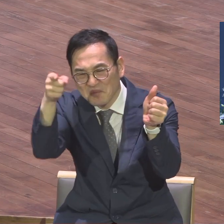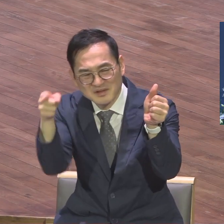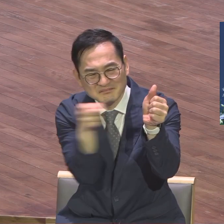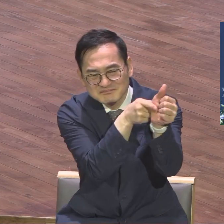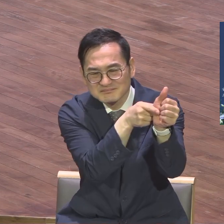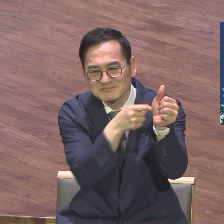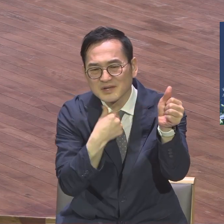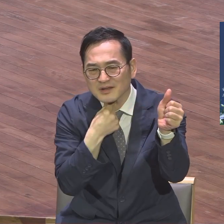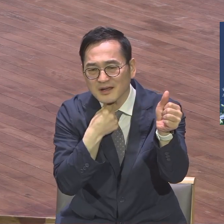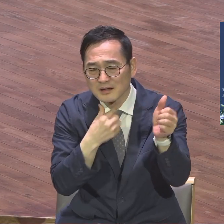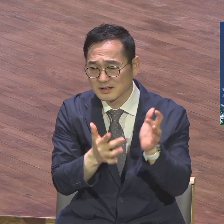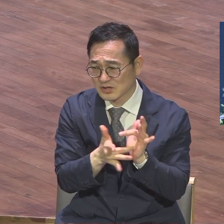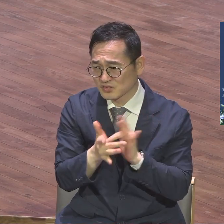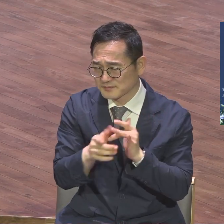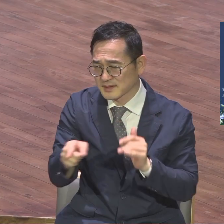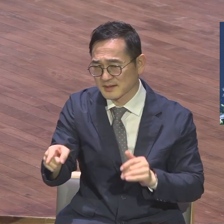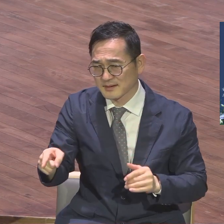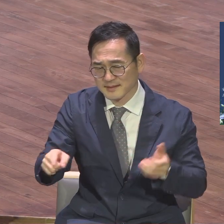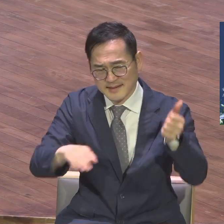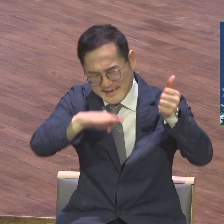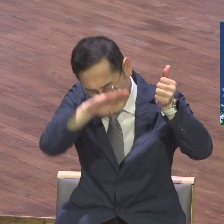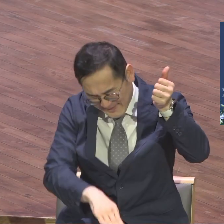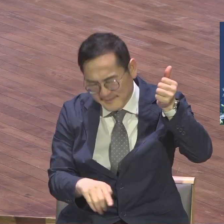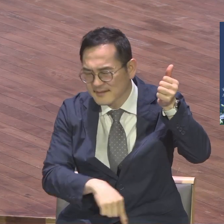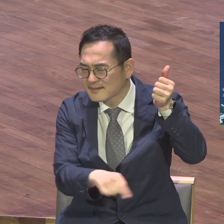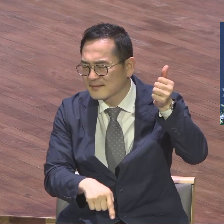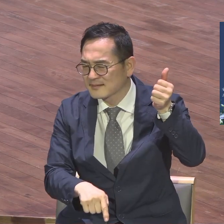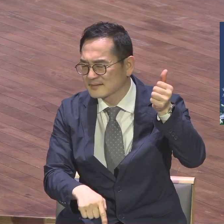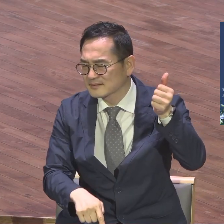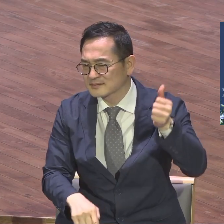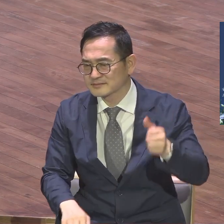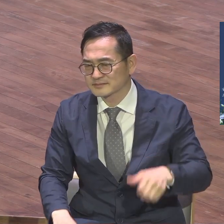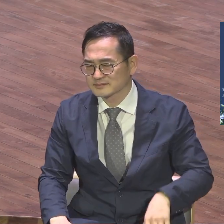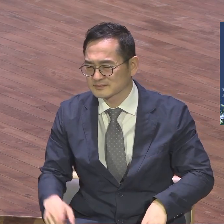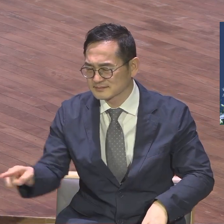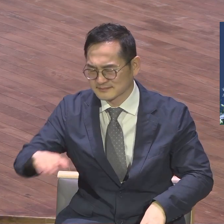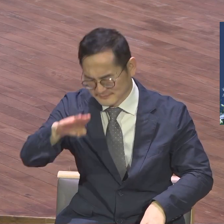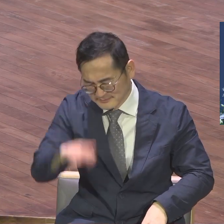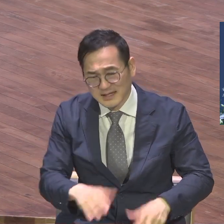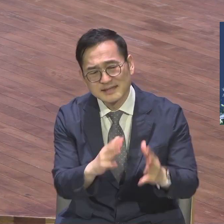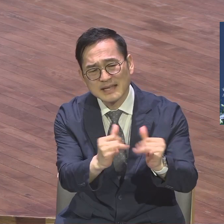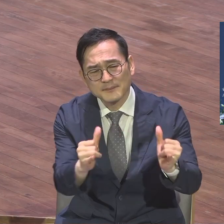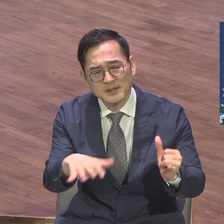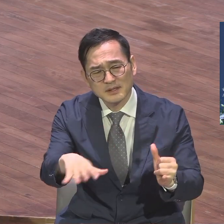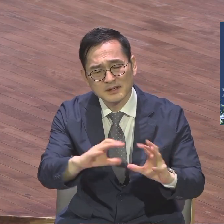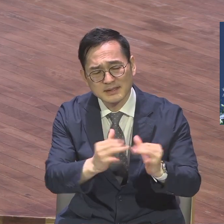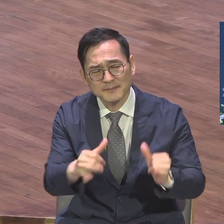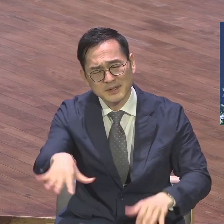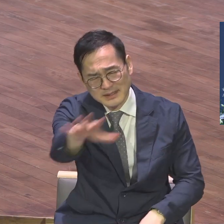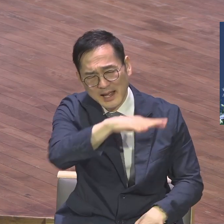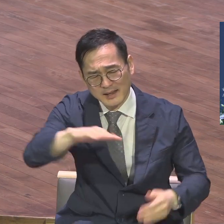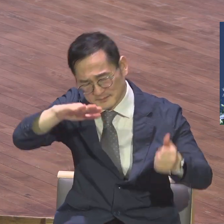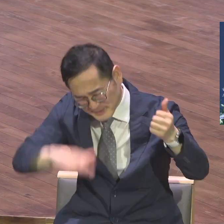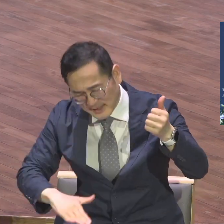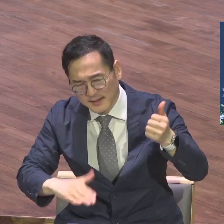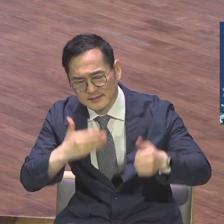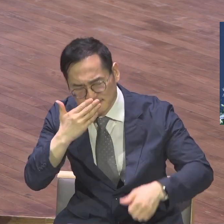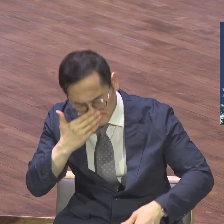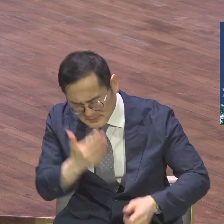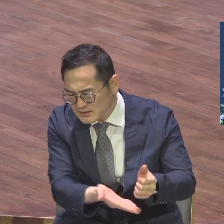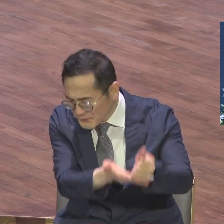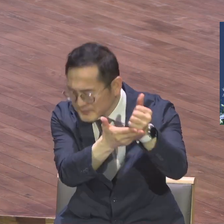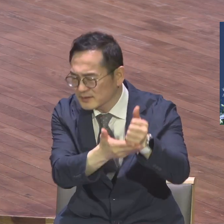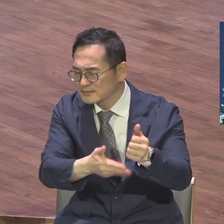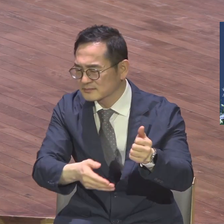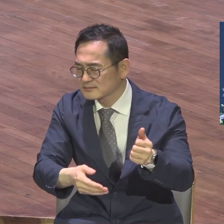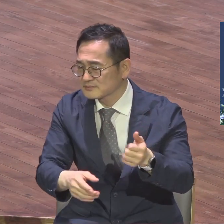예수님은 오히려 모든 사람의 끝, 이 끝이 되고 무사람을 섬기는 자가 되어야 하리라고 강조하고